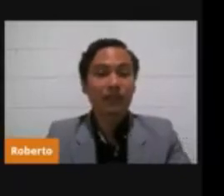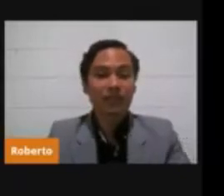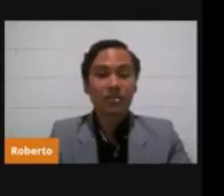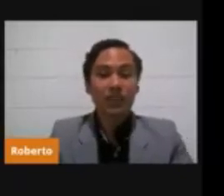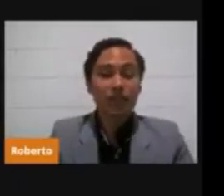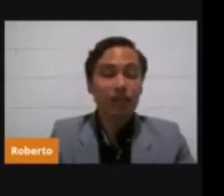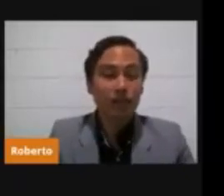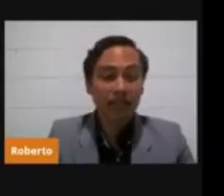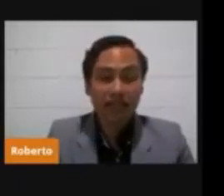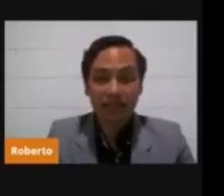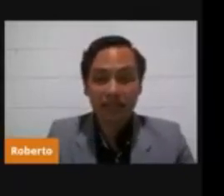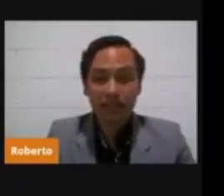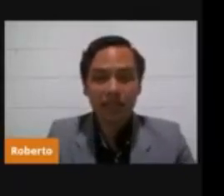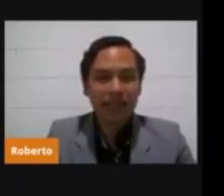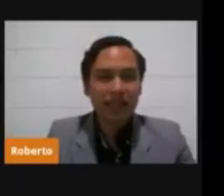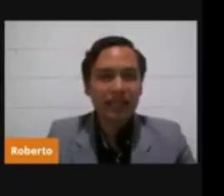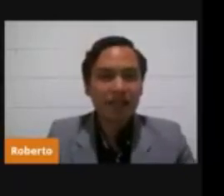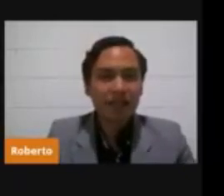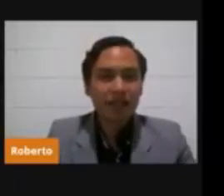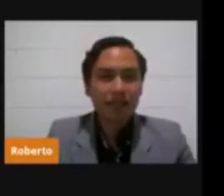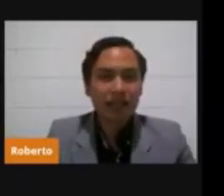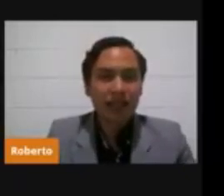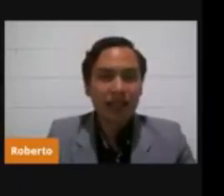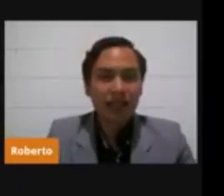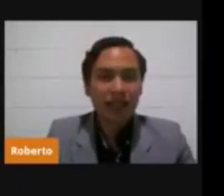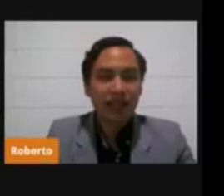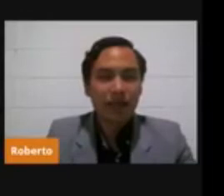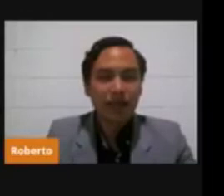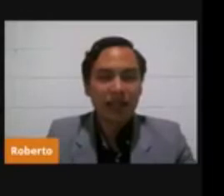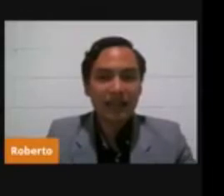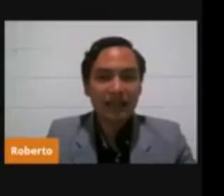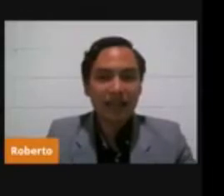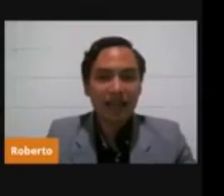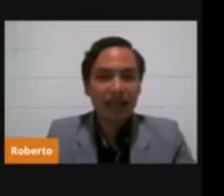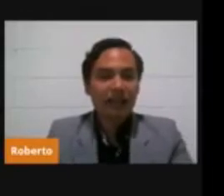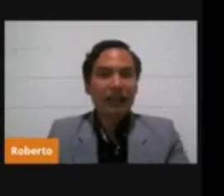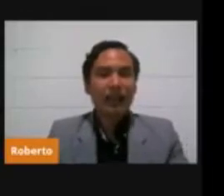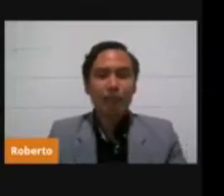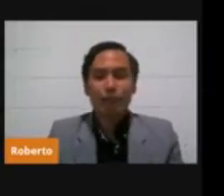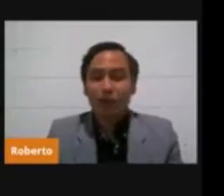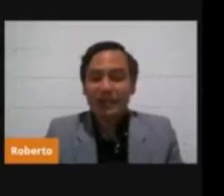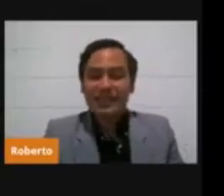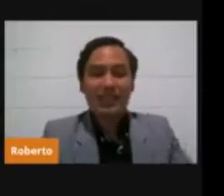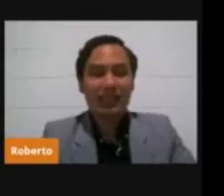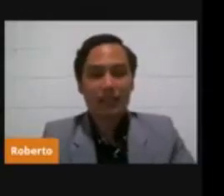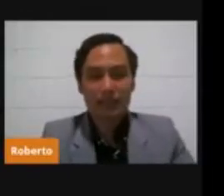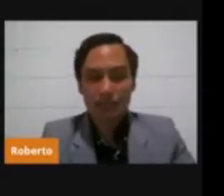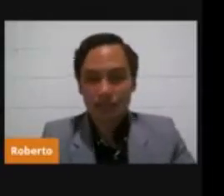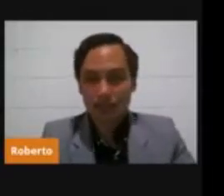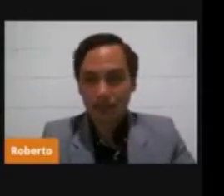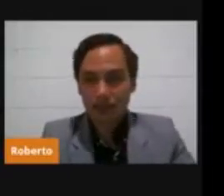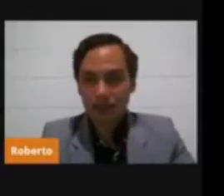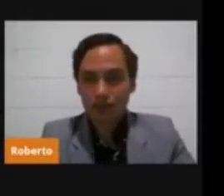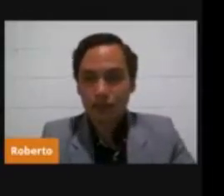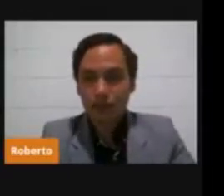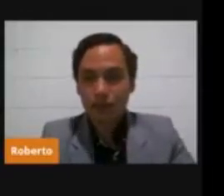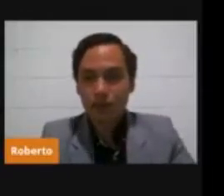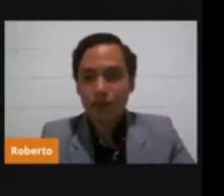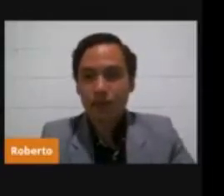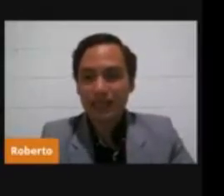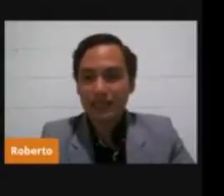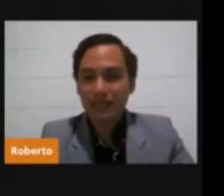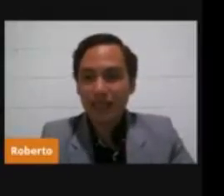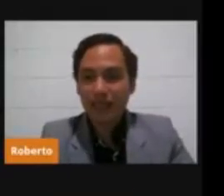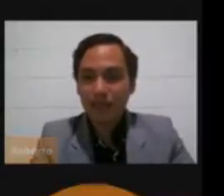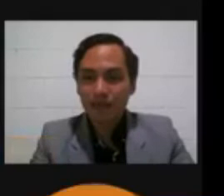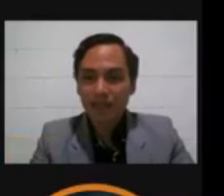Ahora, el enfoque social o enfoque caritativo, este va con miras a que pobrecita la persona, con un